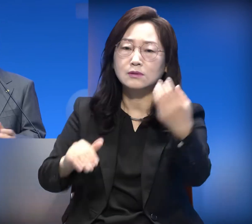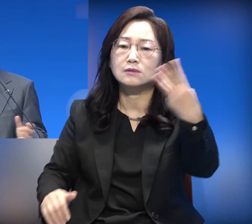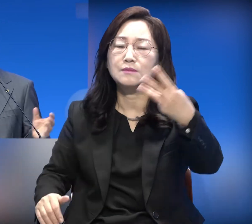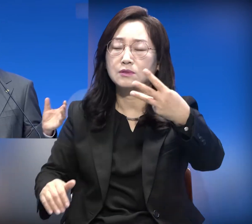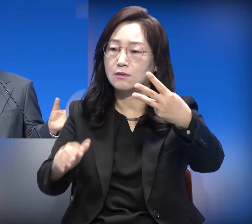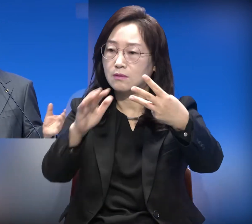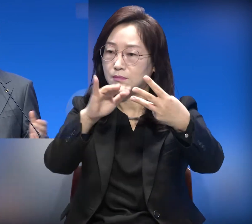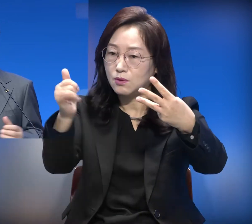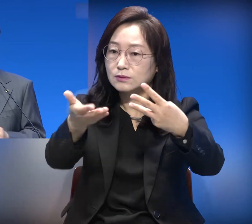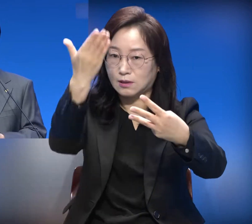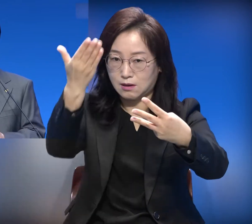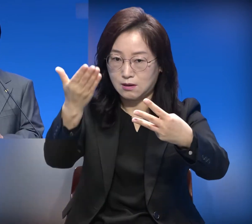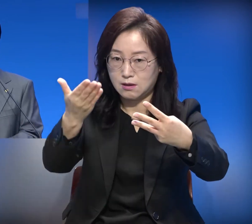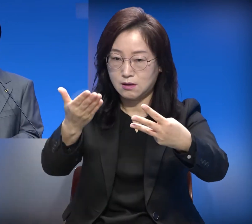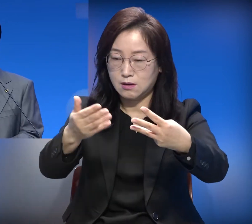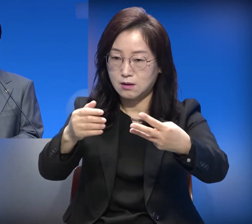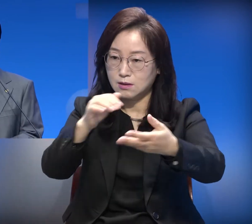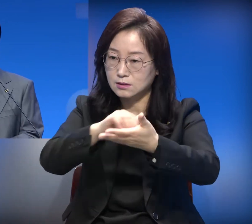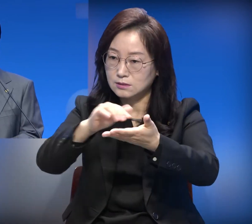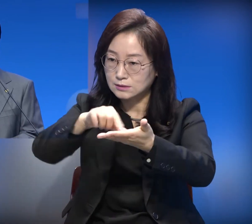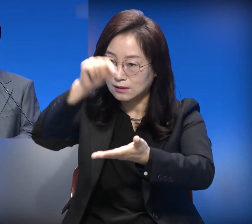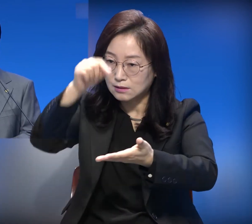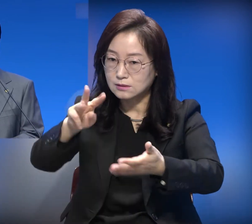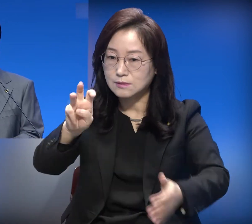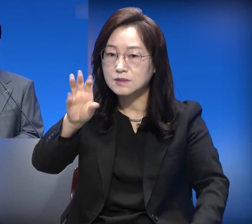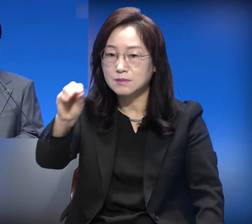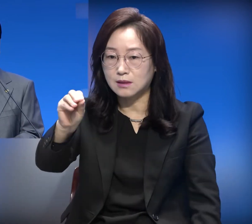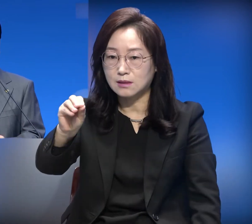약 30만 명이라고 하는 부상자가 난다고 합니다.